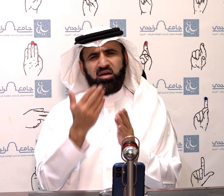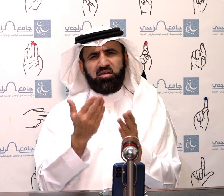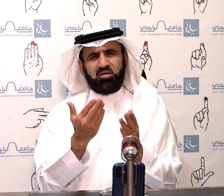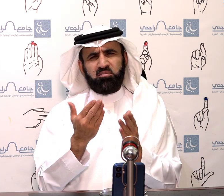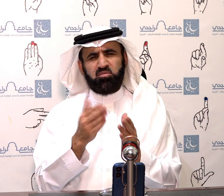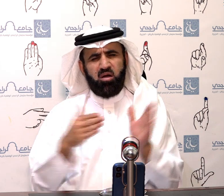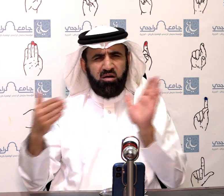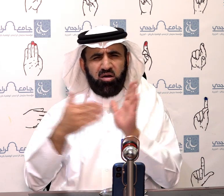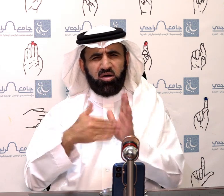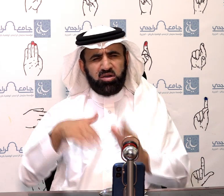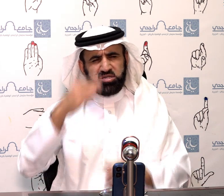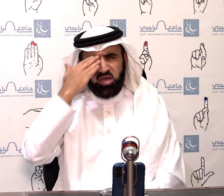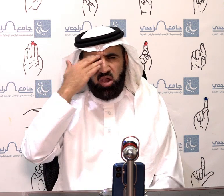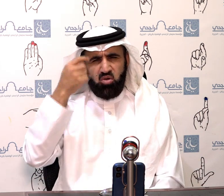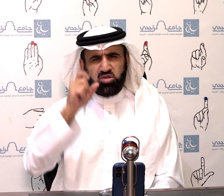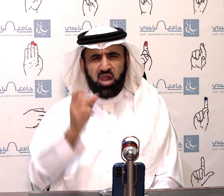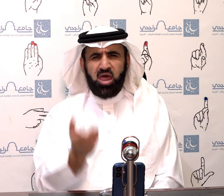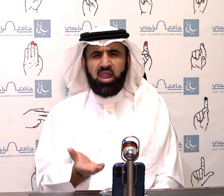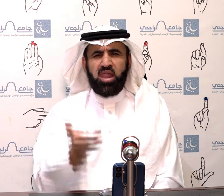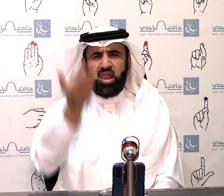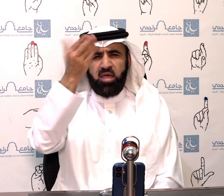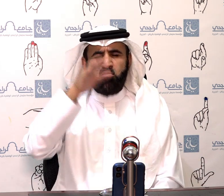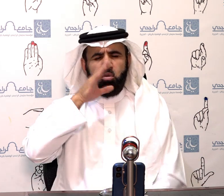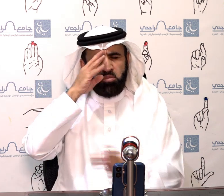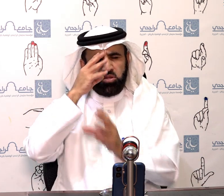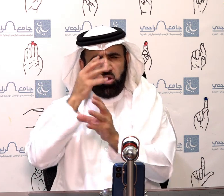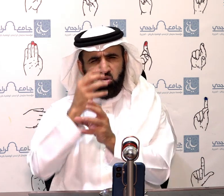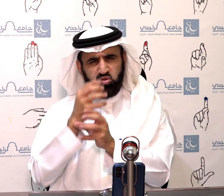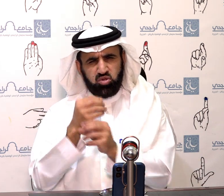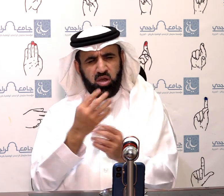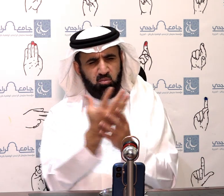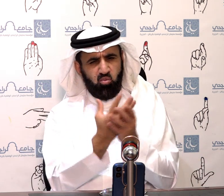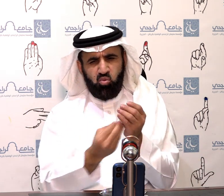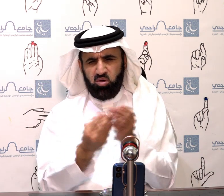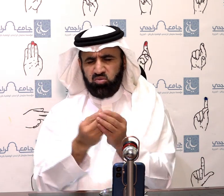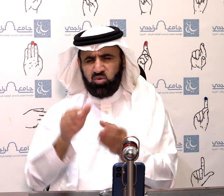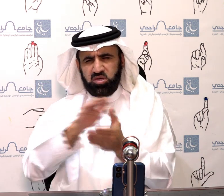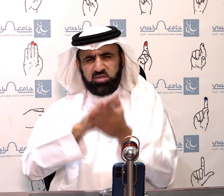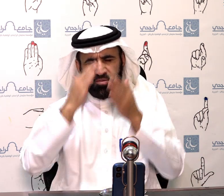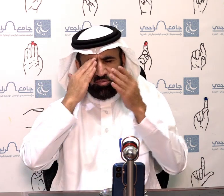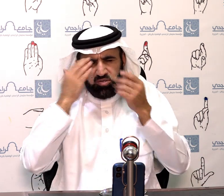وسلم على نبينا محمد وعلى آله وصحبه أجمعين.